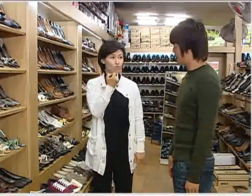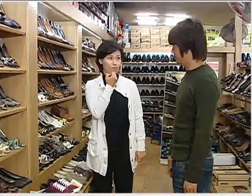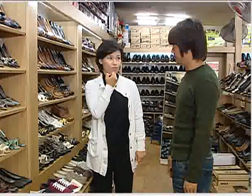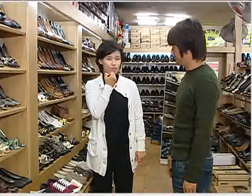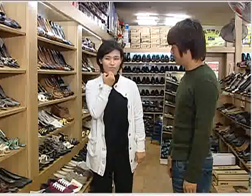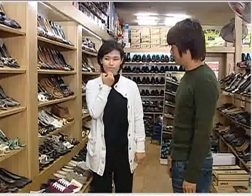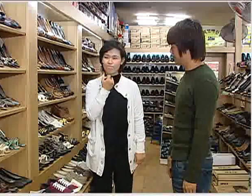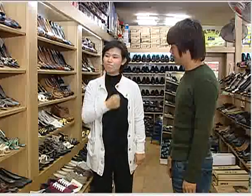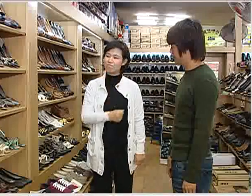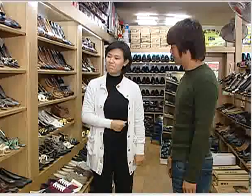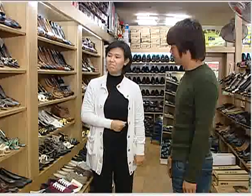가격도 괜찮아요.